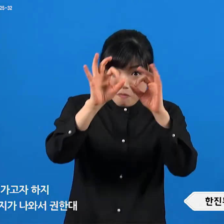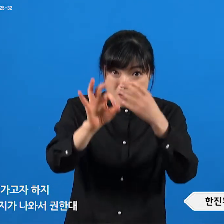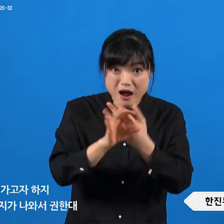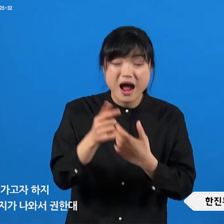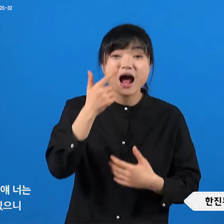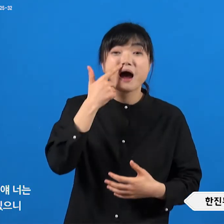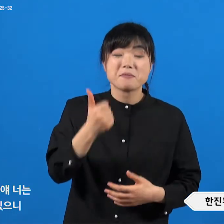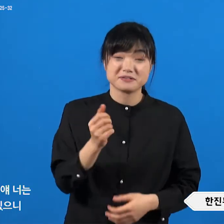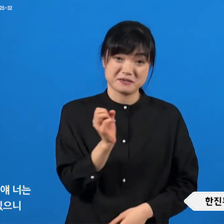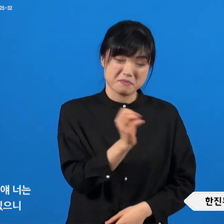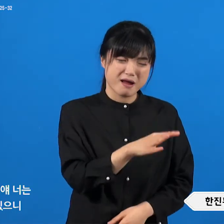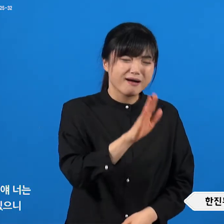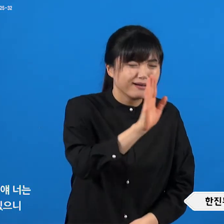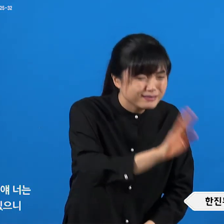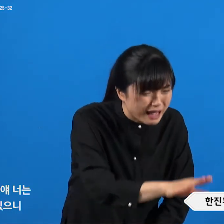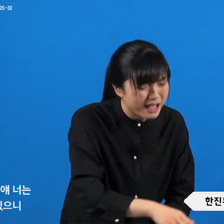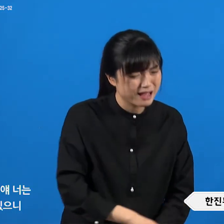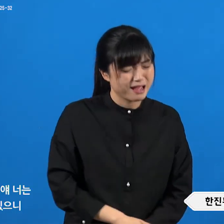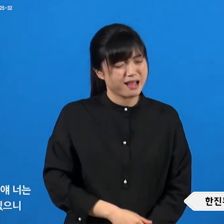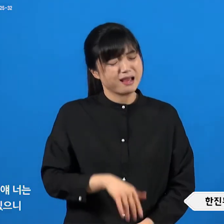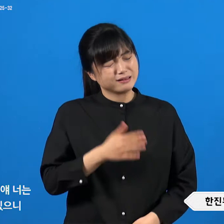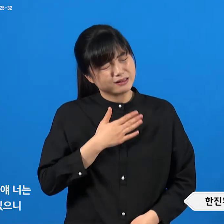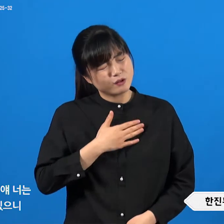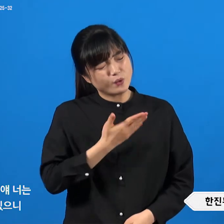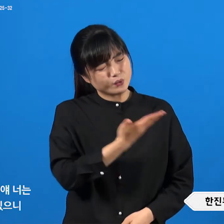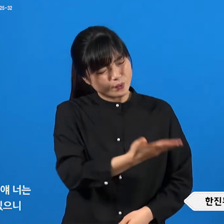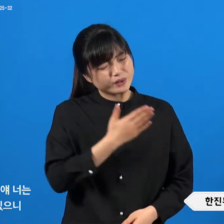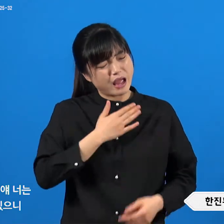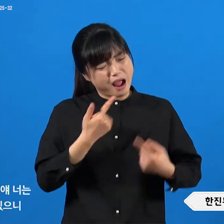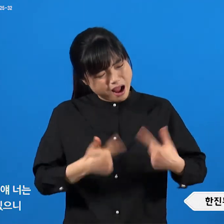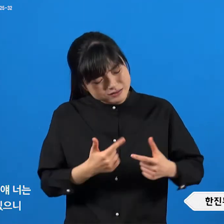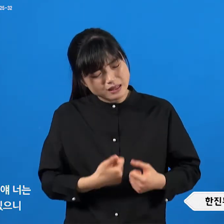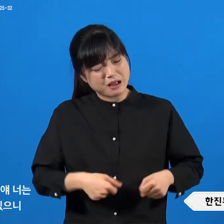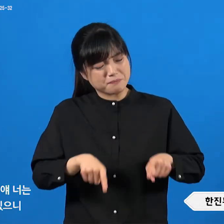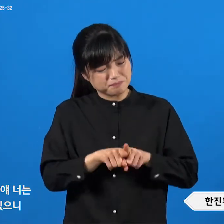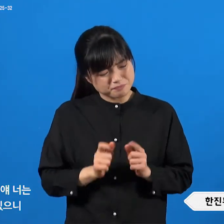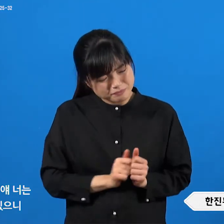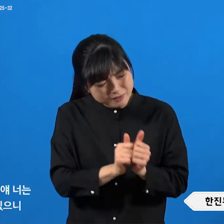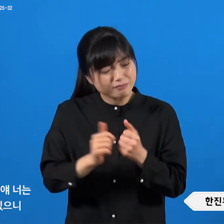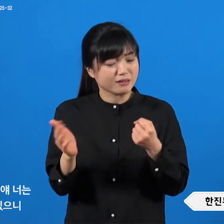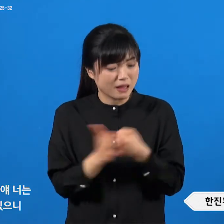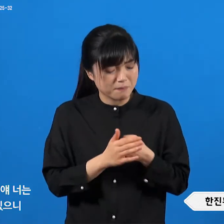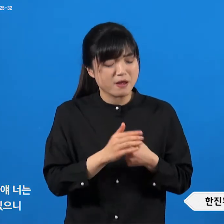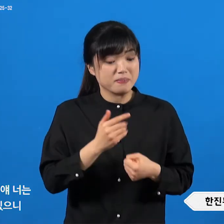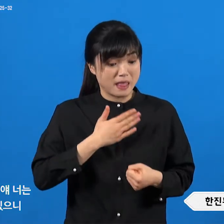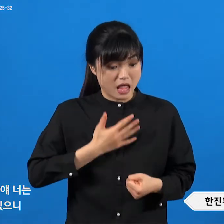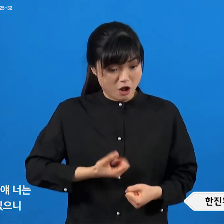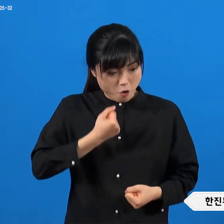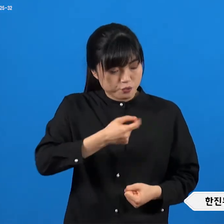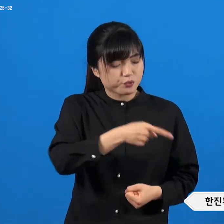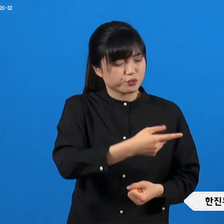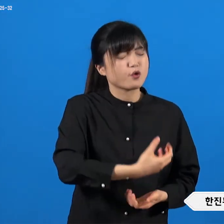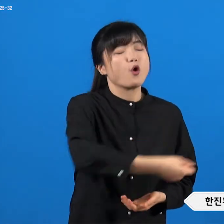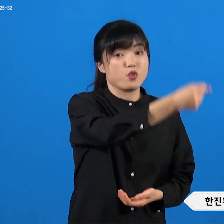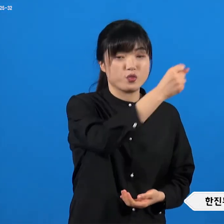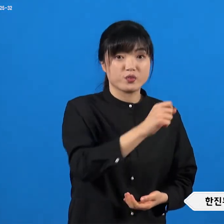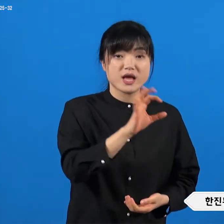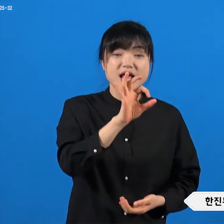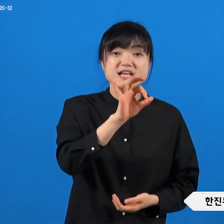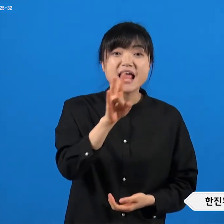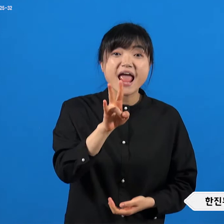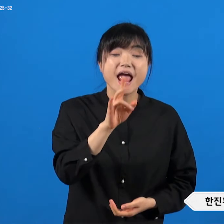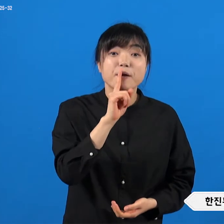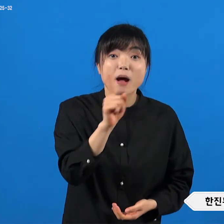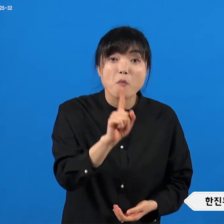31절에는 아버지가 이르되 예, 너는 항상 나와 함께 있으니 내 것이 다 내 것이로되. 자, 여기 예라는 말은 또